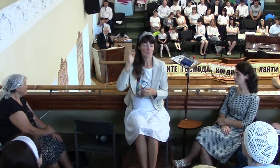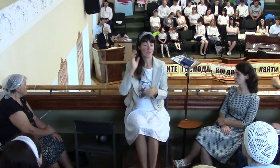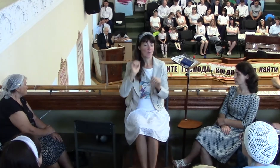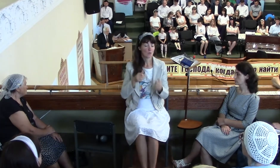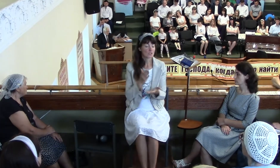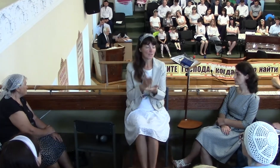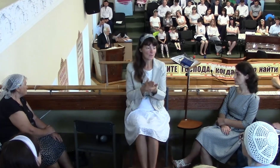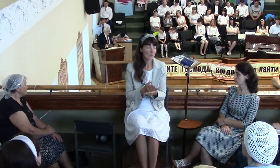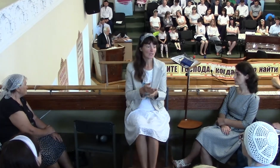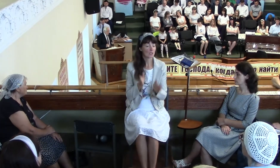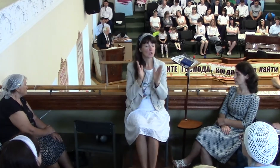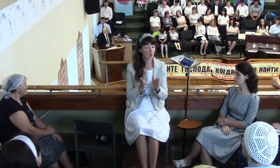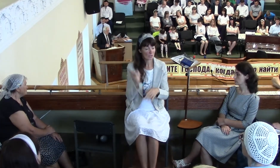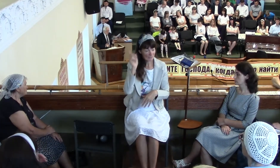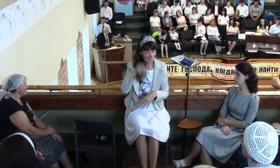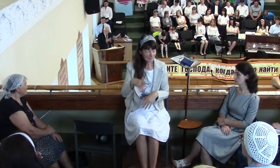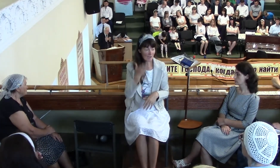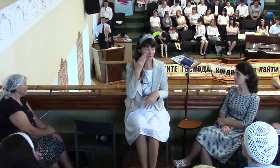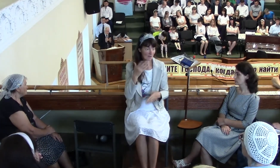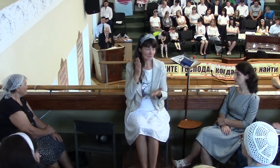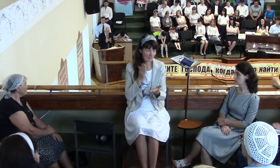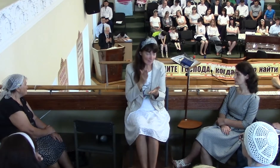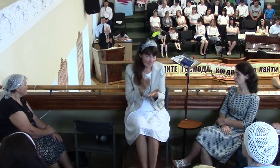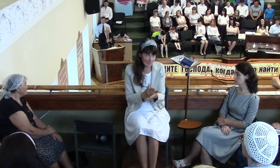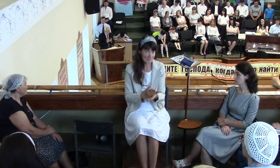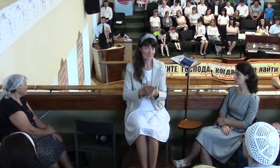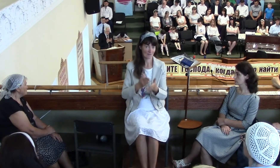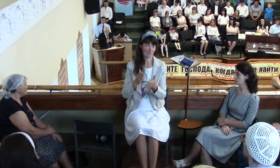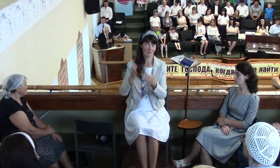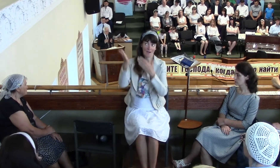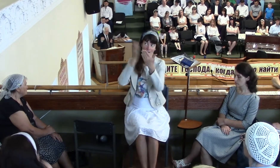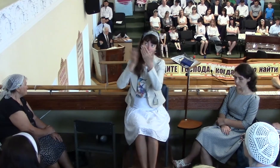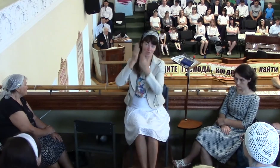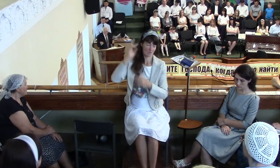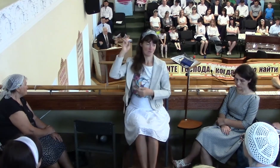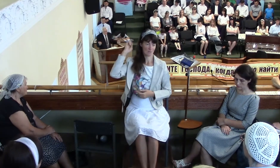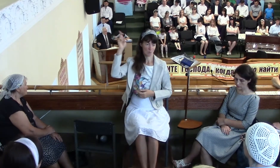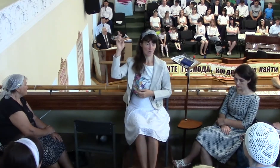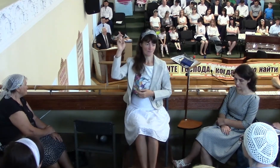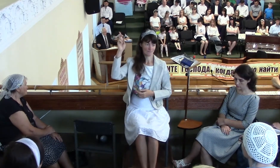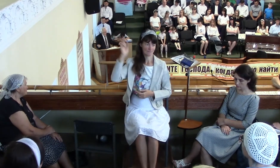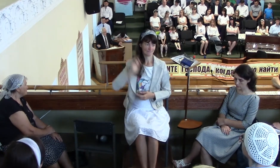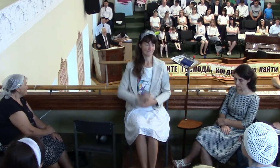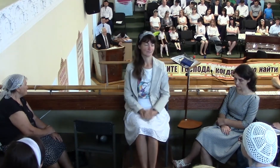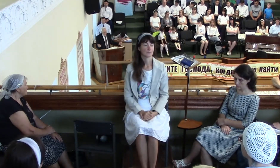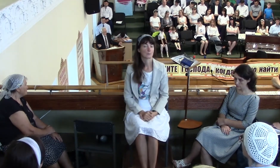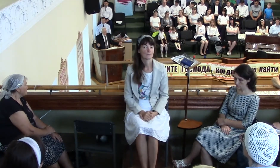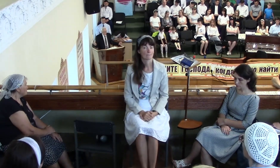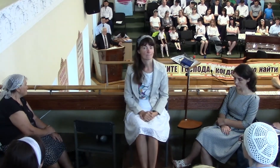Две сферы проверить нужно. Проверить свою веру. Об этом и Павел писал